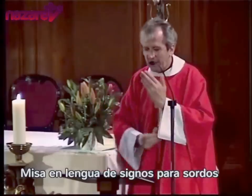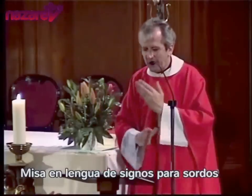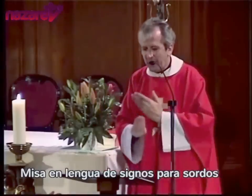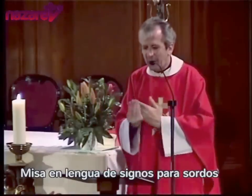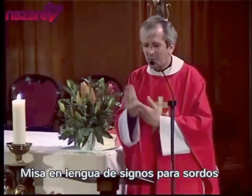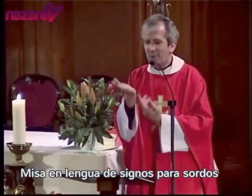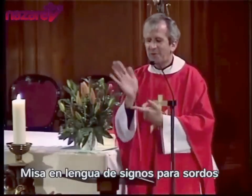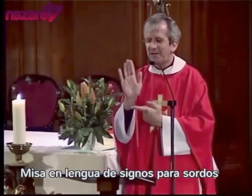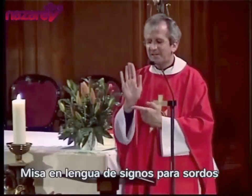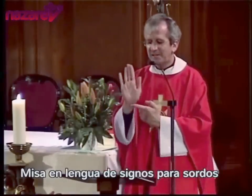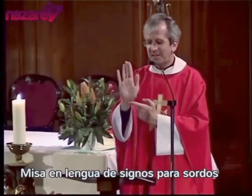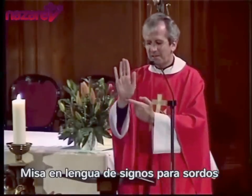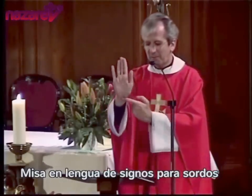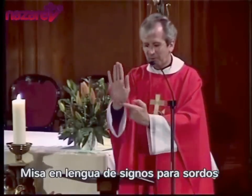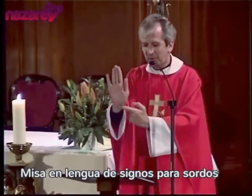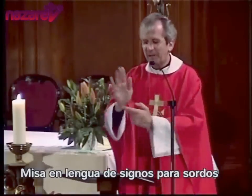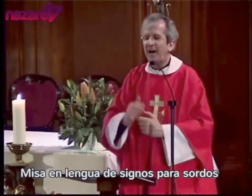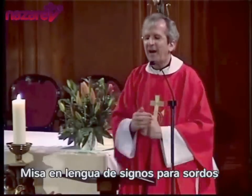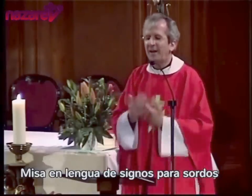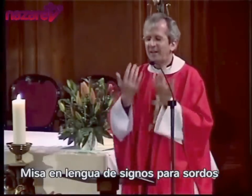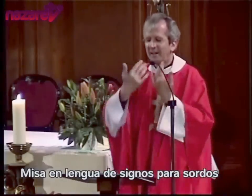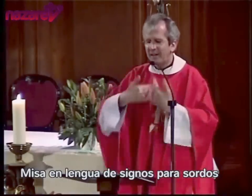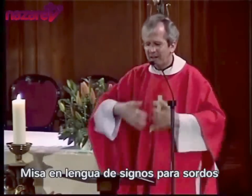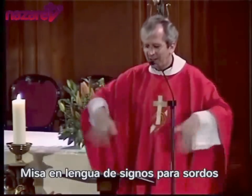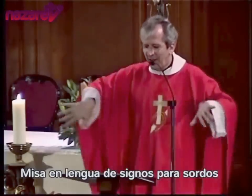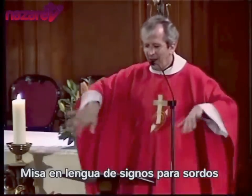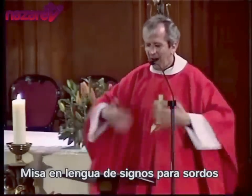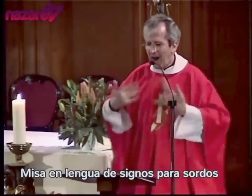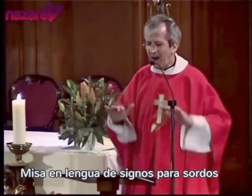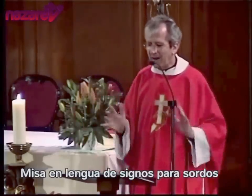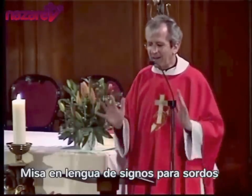Quiaque meruisti portare.